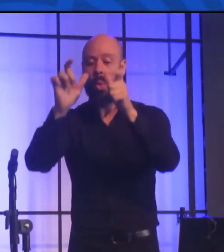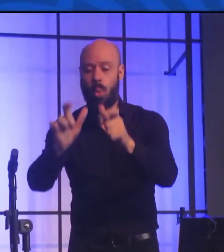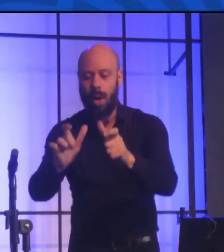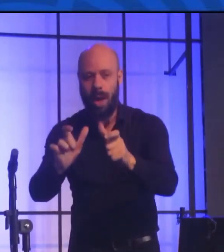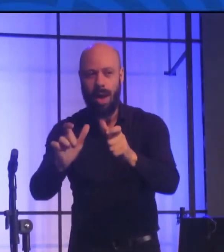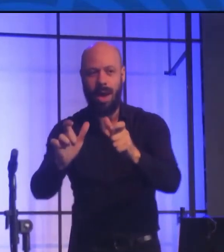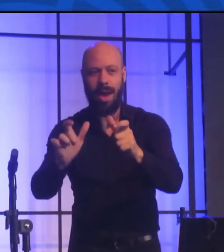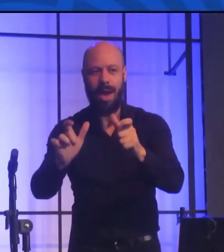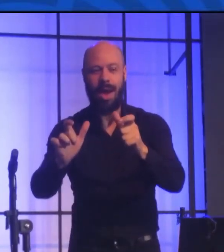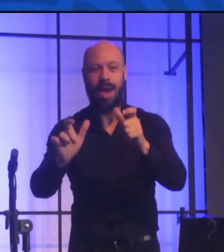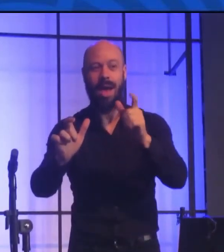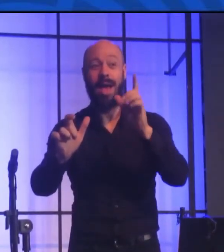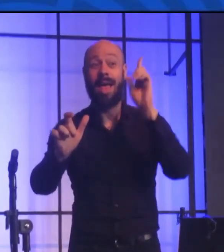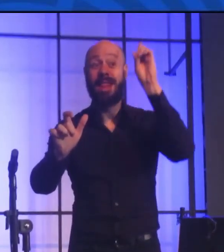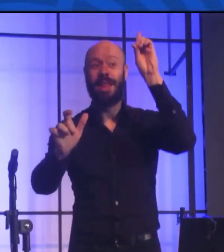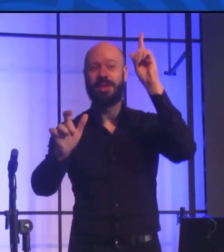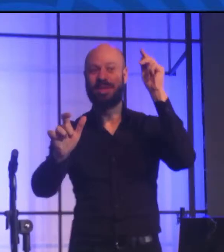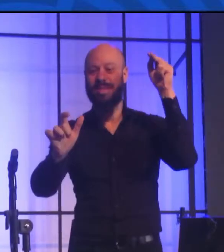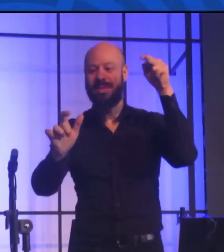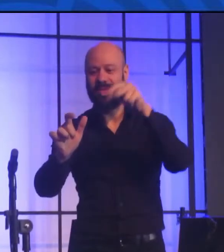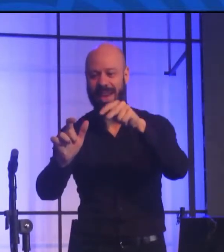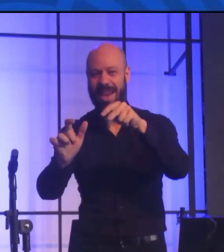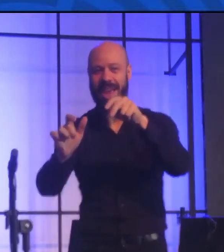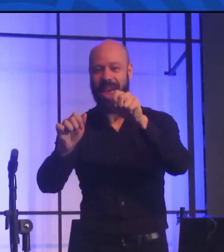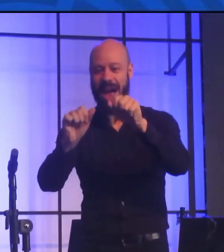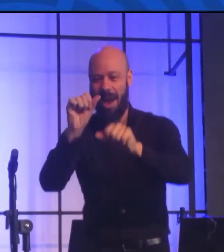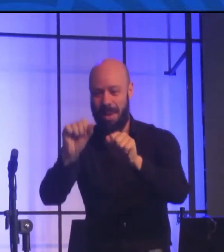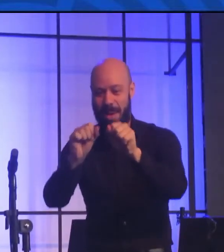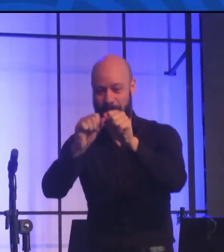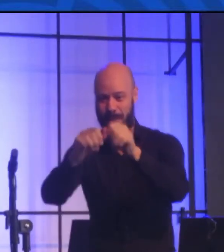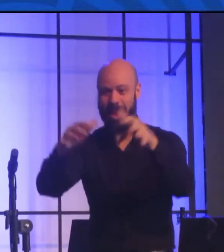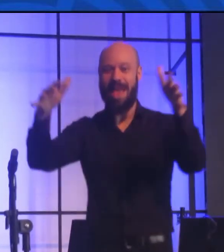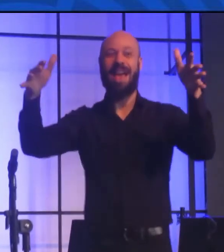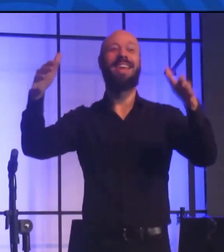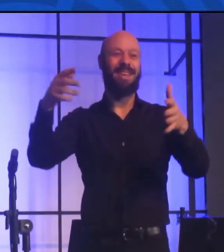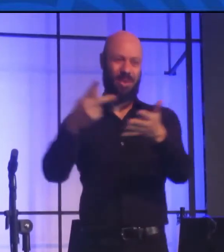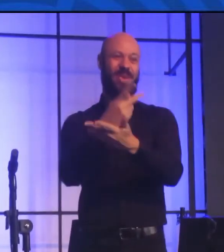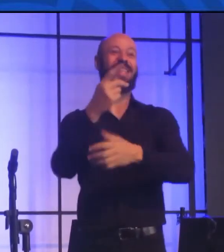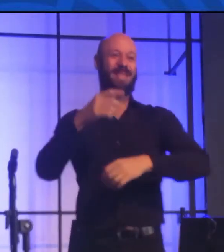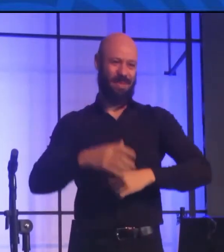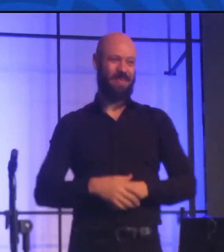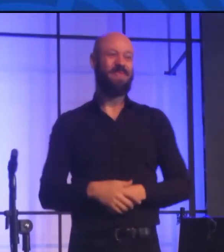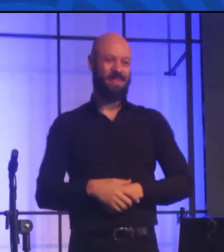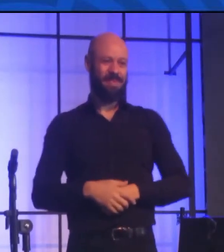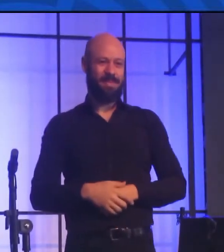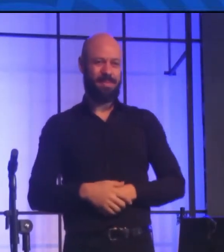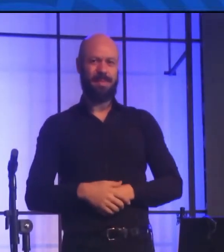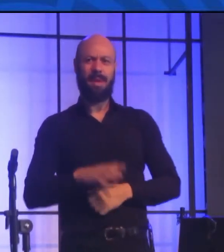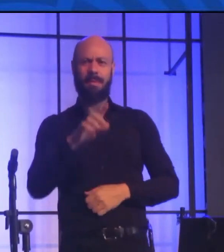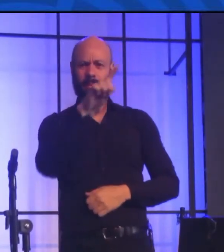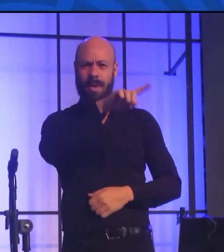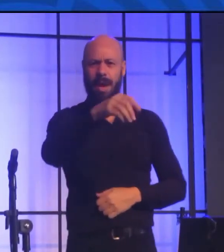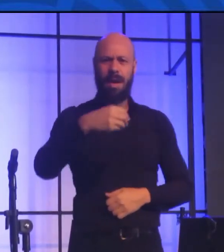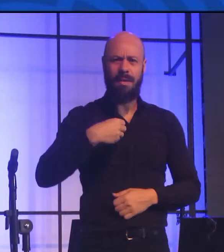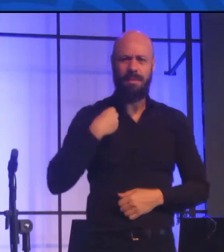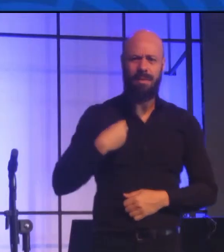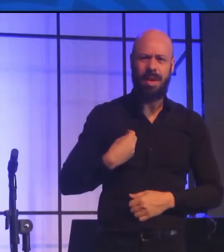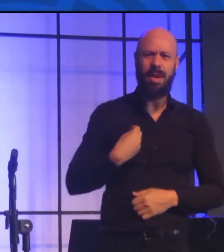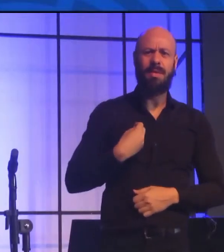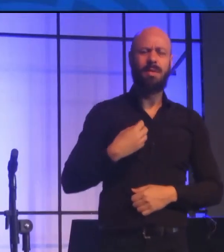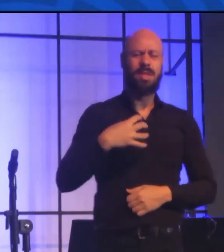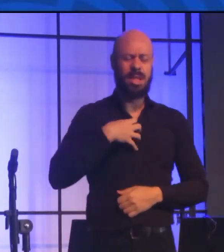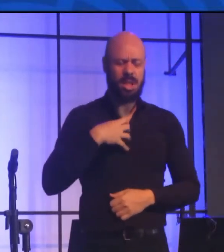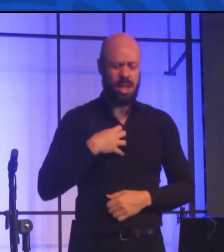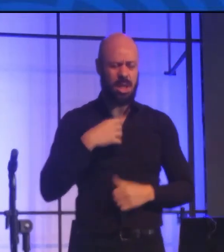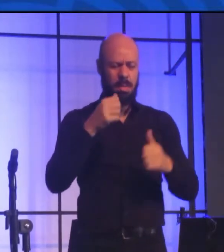aconteceu. O que quebrou na sua vida? O que se perdeu na sua vida? Mostra a Deus.